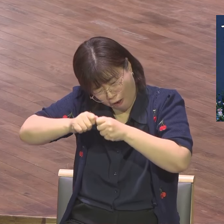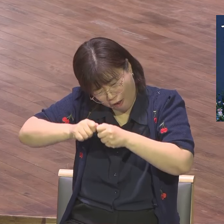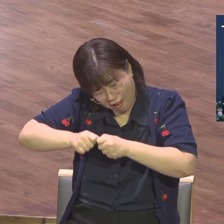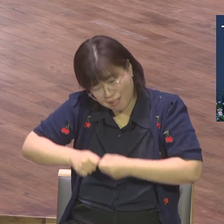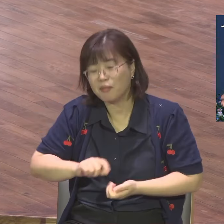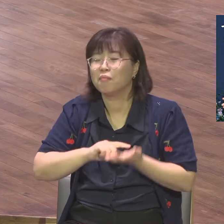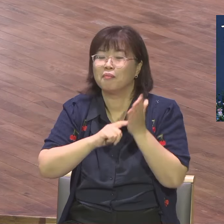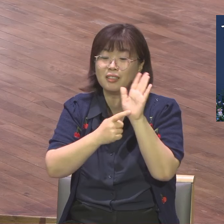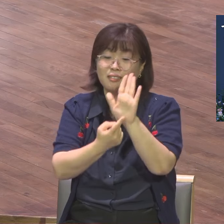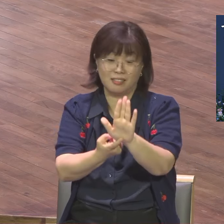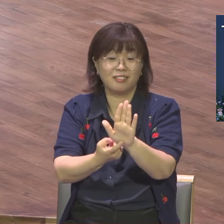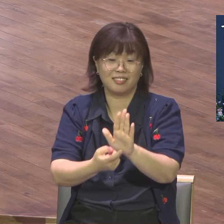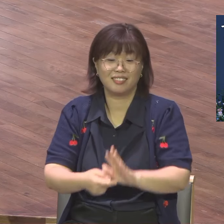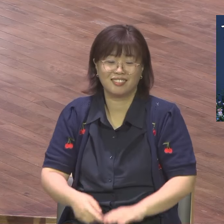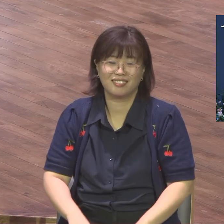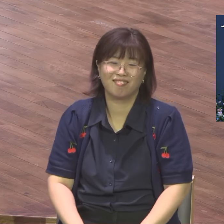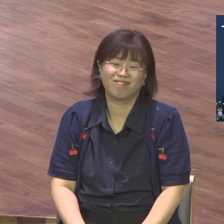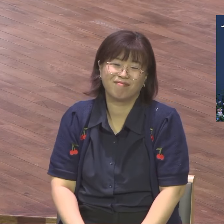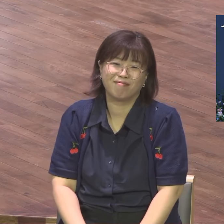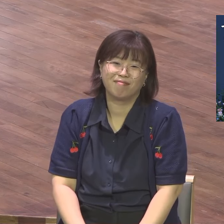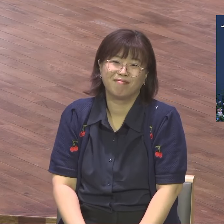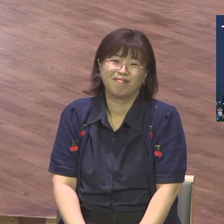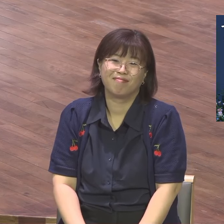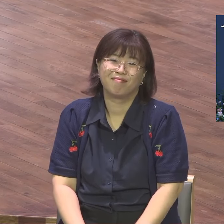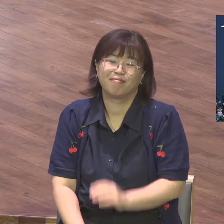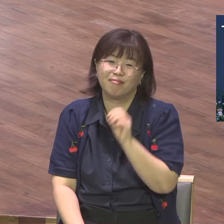아가서 전체를 뒤집고 있어요.